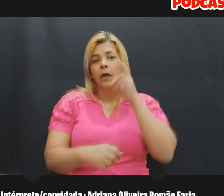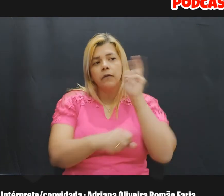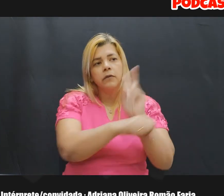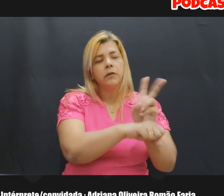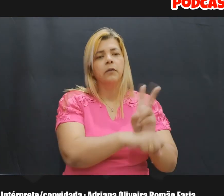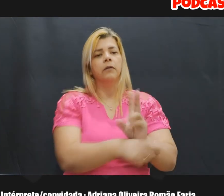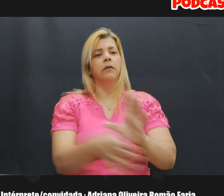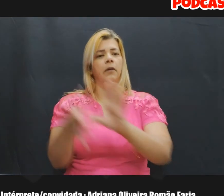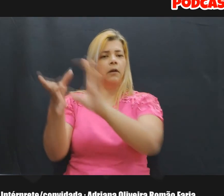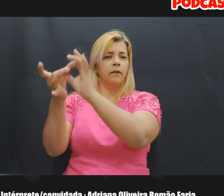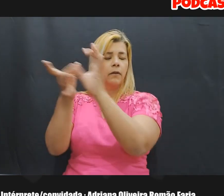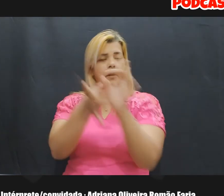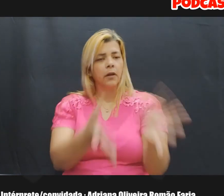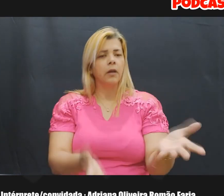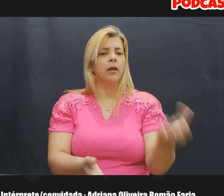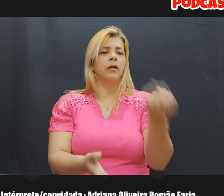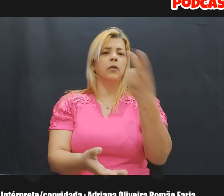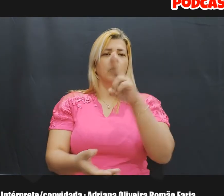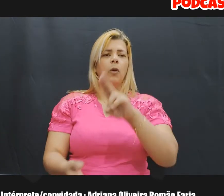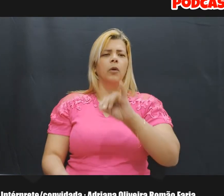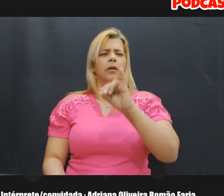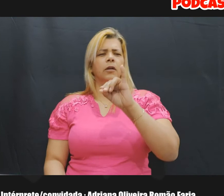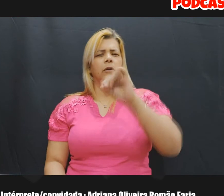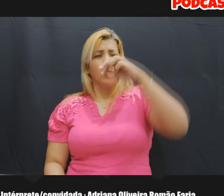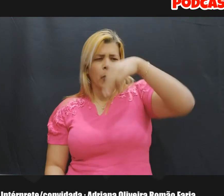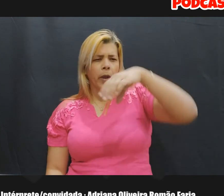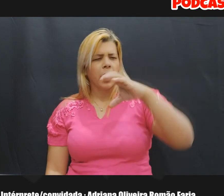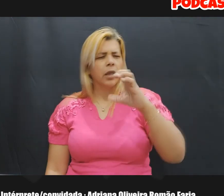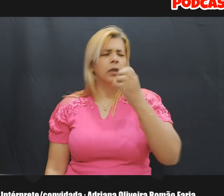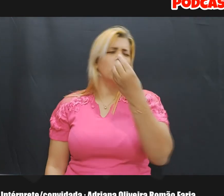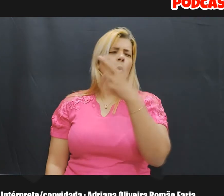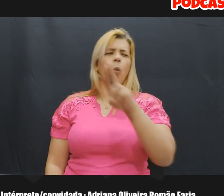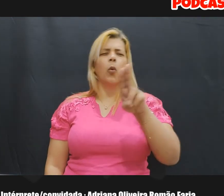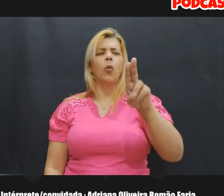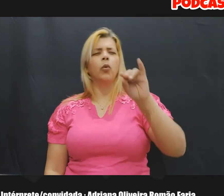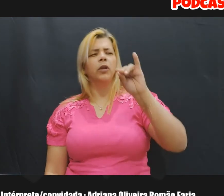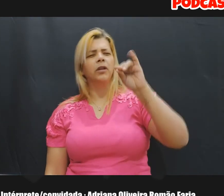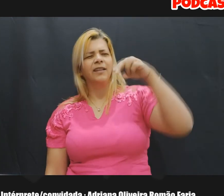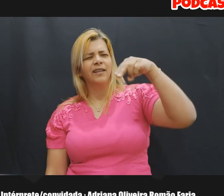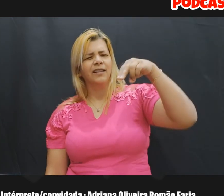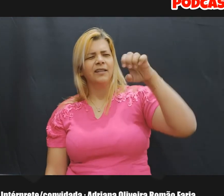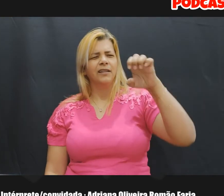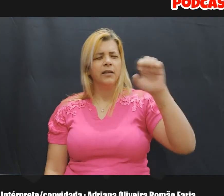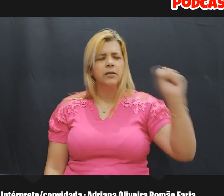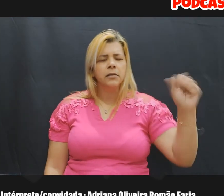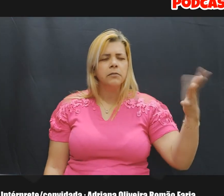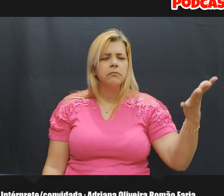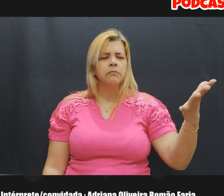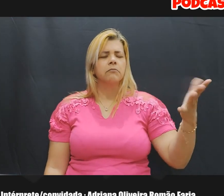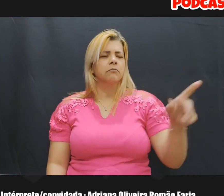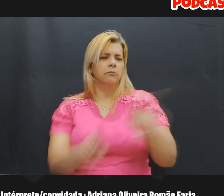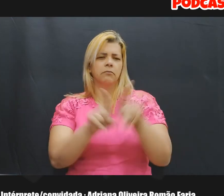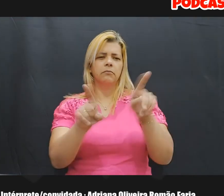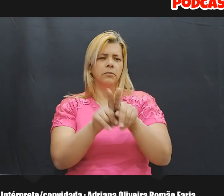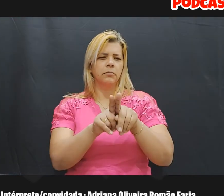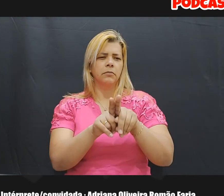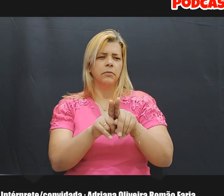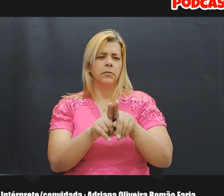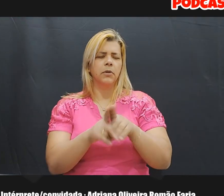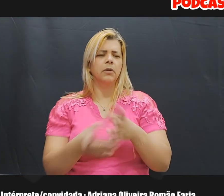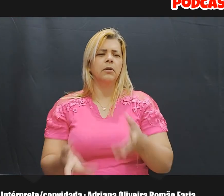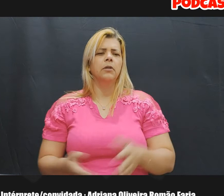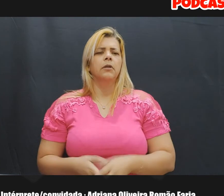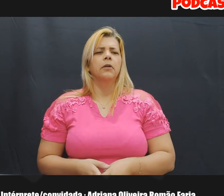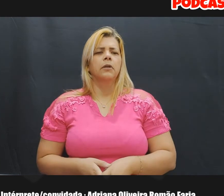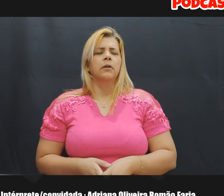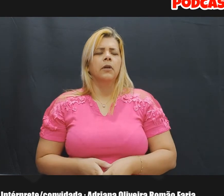tem a FENES, tem o MEC, tem a Inês, se eu não me engano, Ines, se eu não me